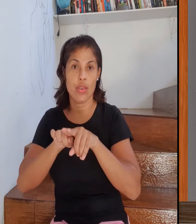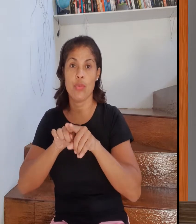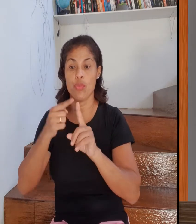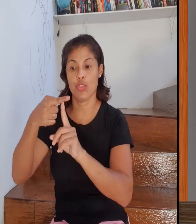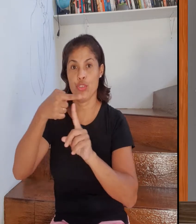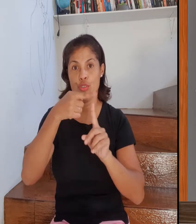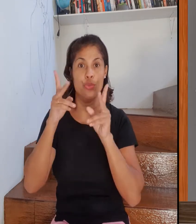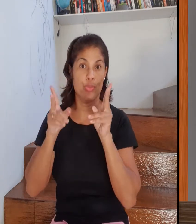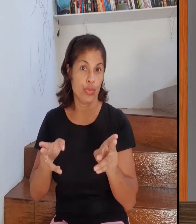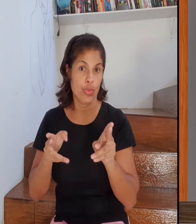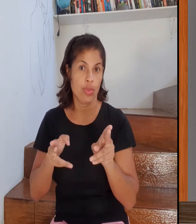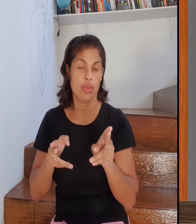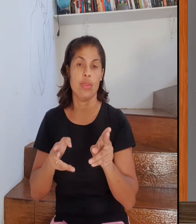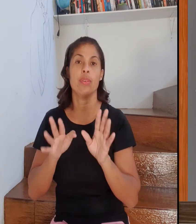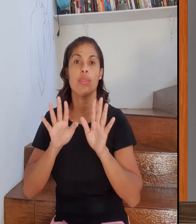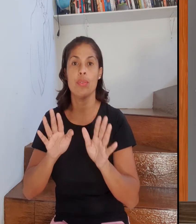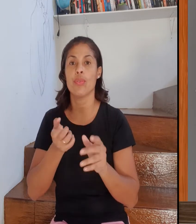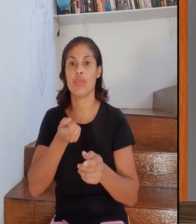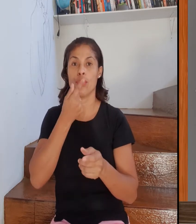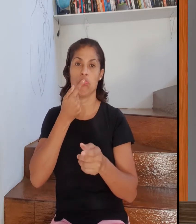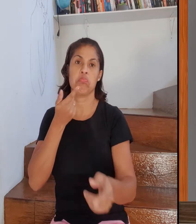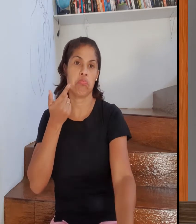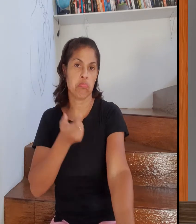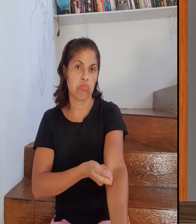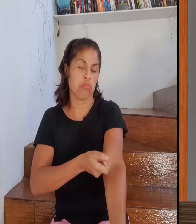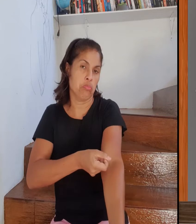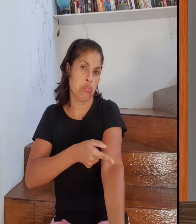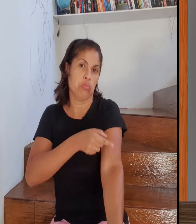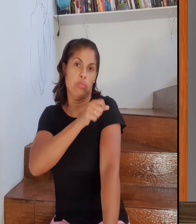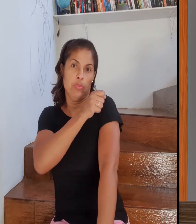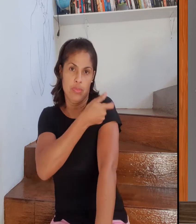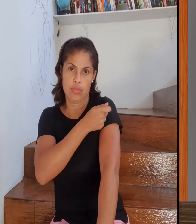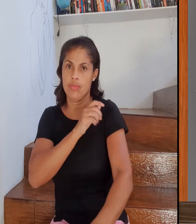farmacêutica, sendo administrados pela mesma via.